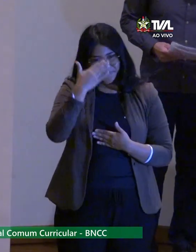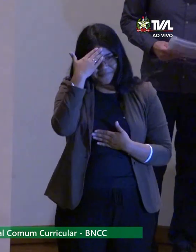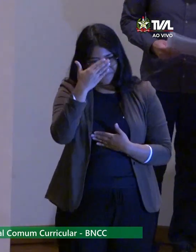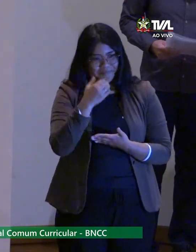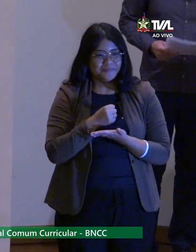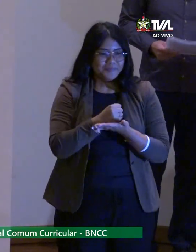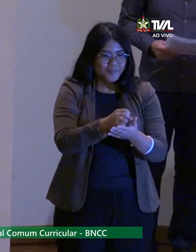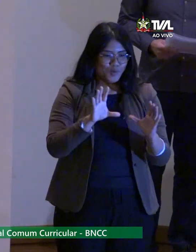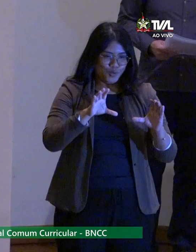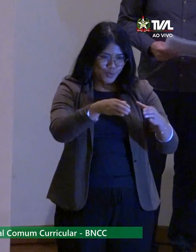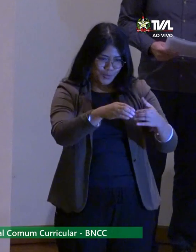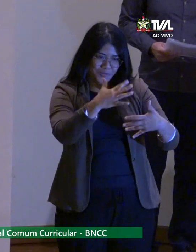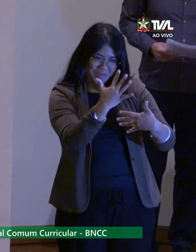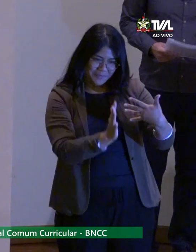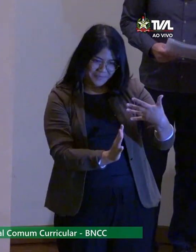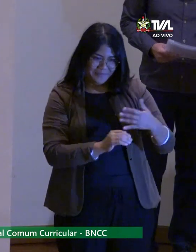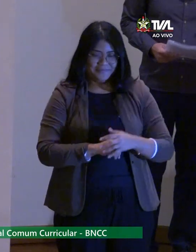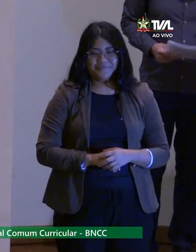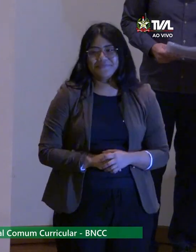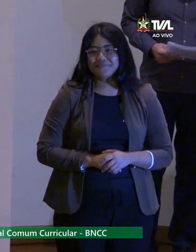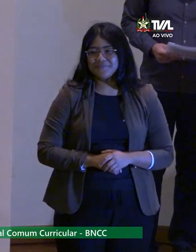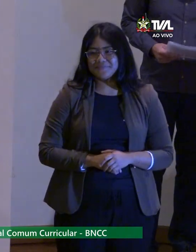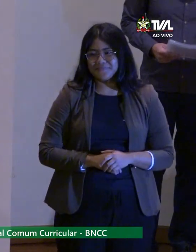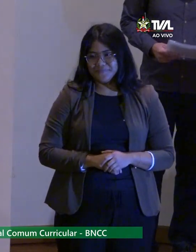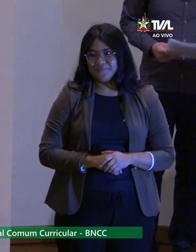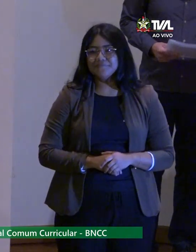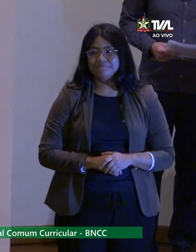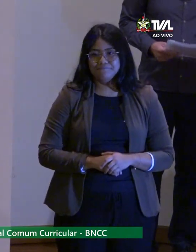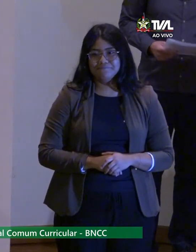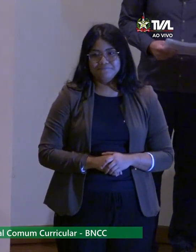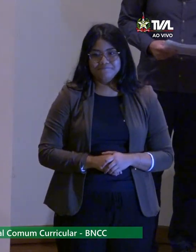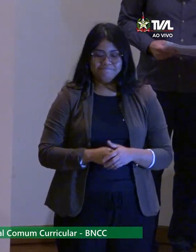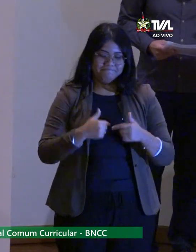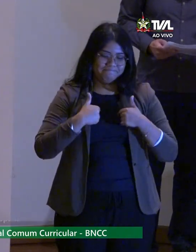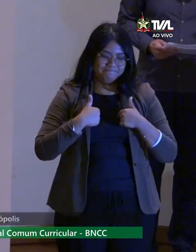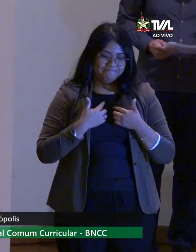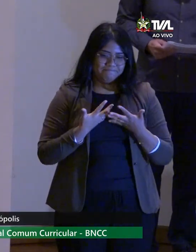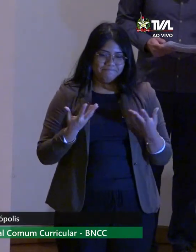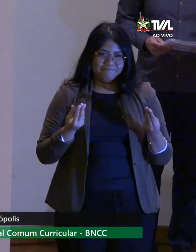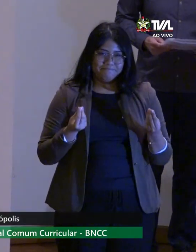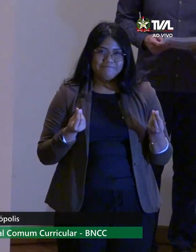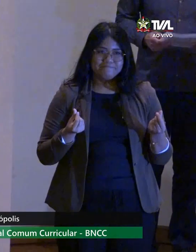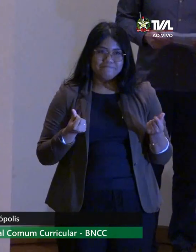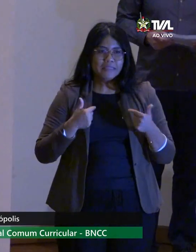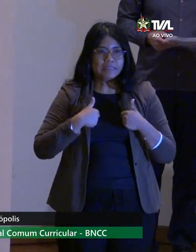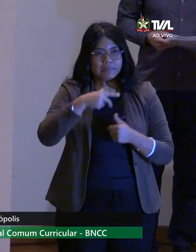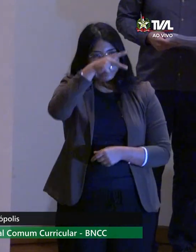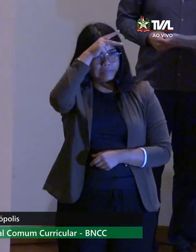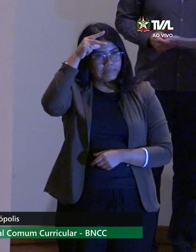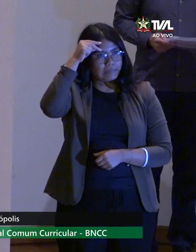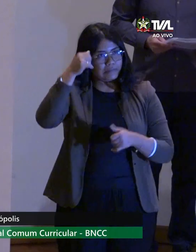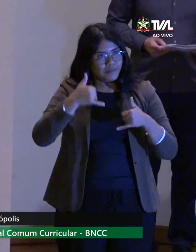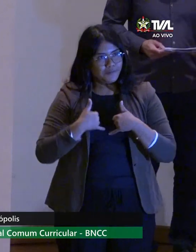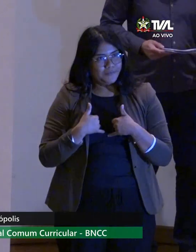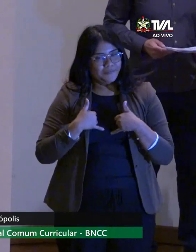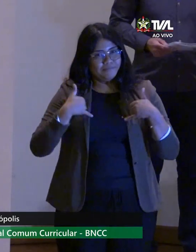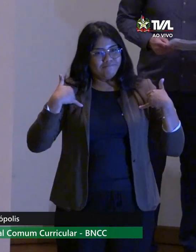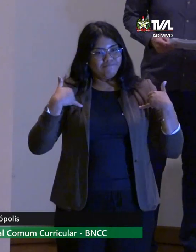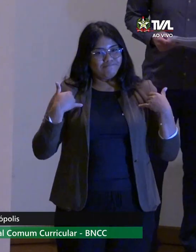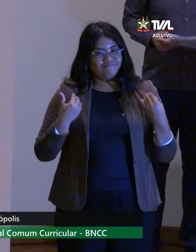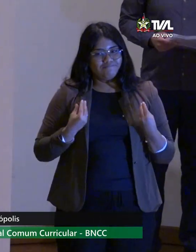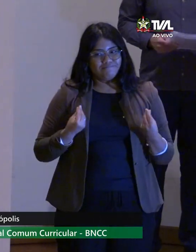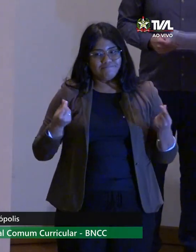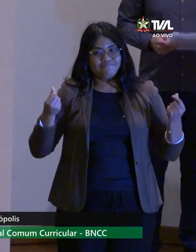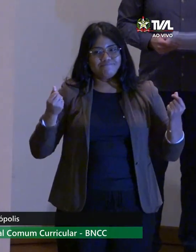Obrigado pelo apoio pelos postes e diz que e para mim como Prefeito é muito